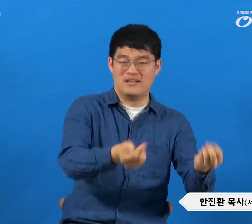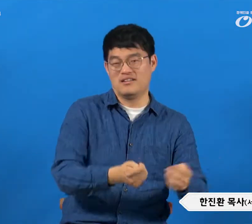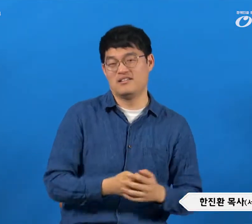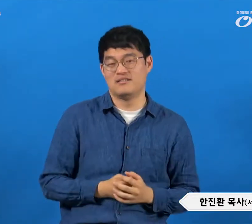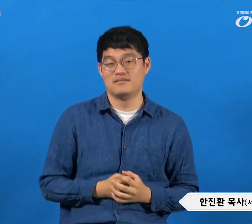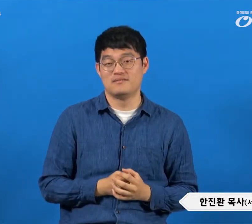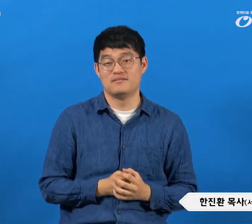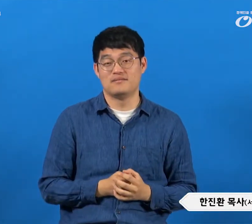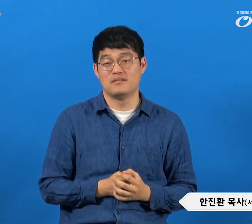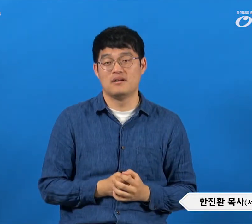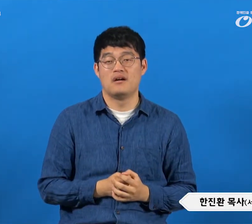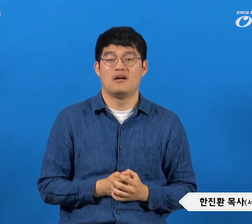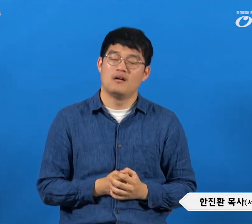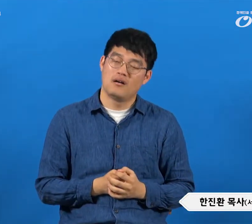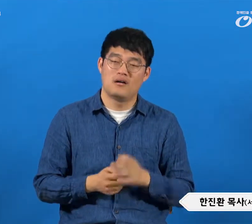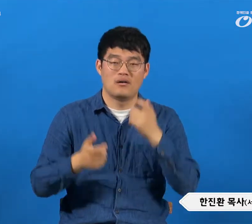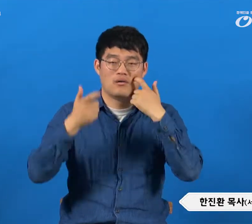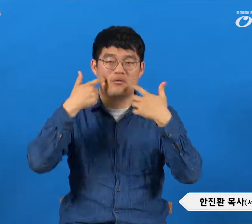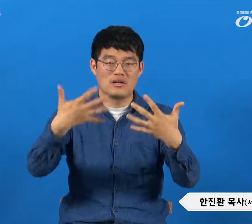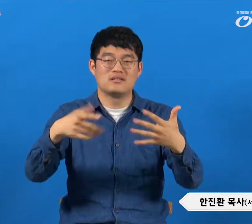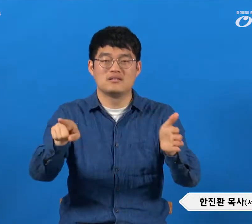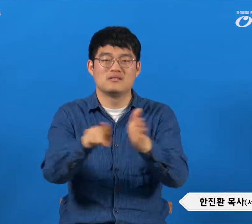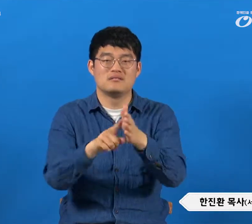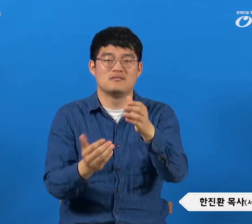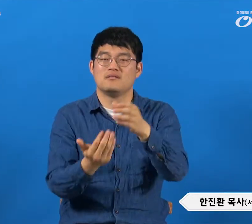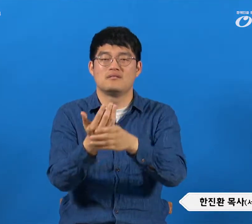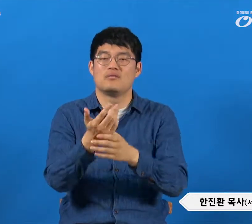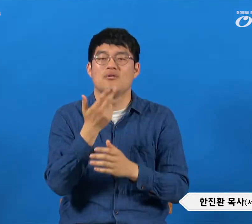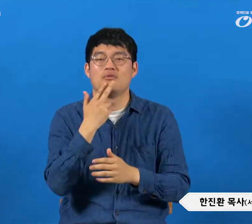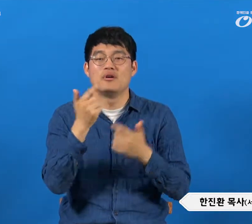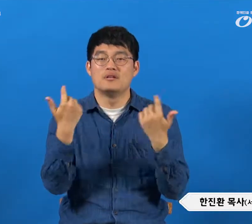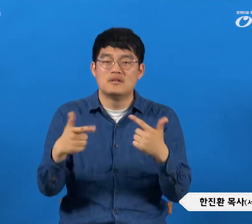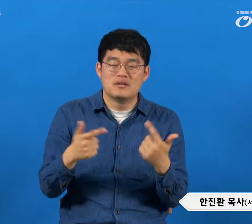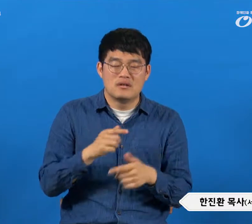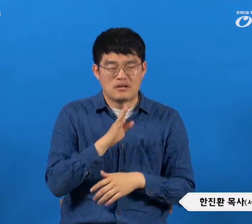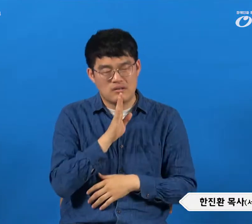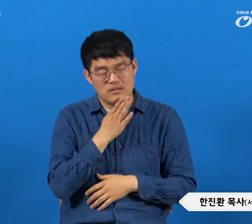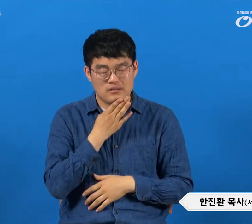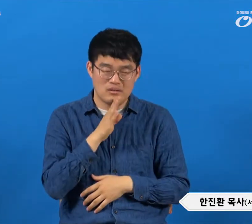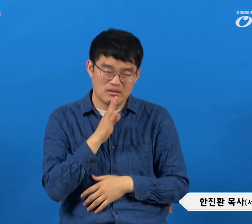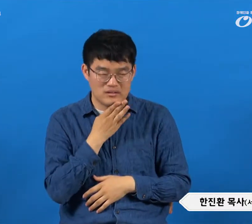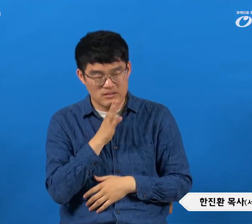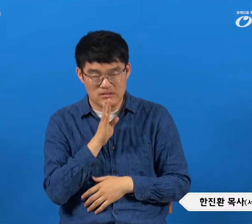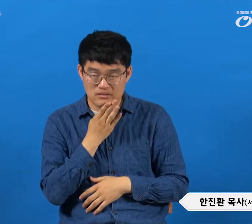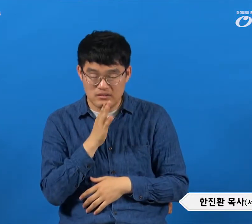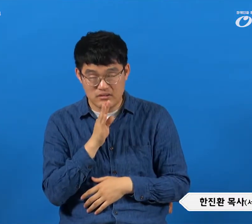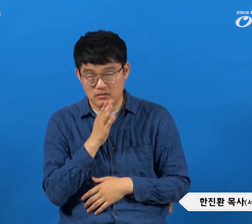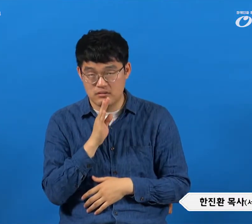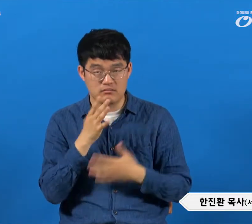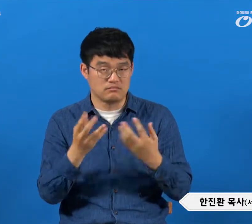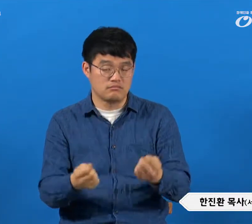많지요. 도무지 확신이라는 것이 없습니다. 늘 왔다 갔다 합니다.